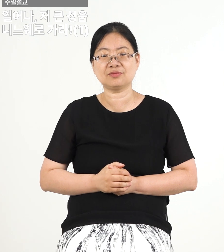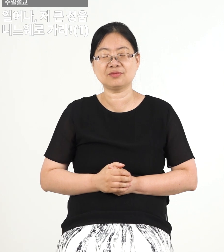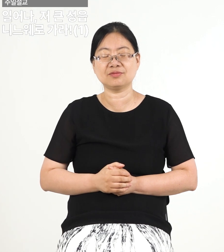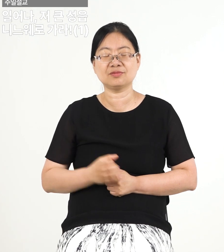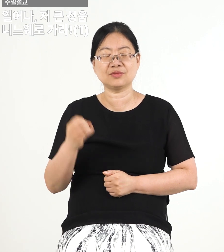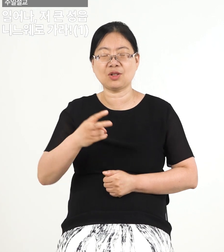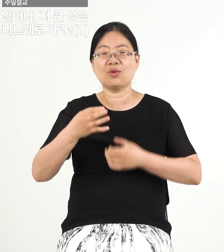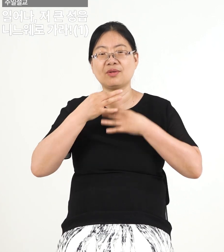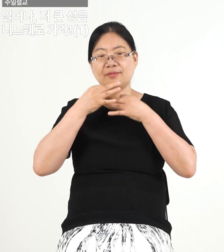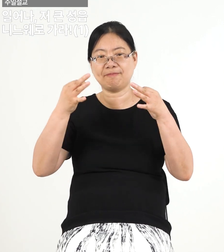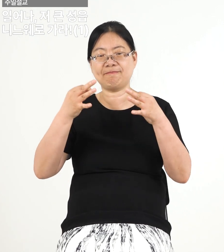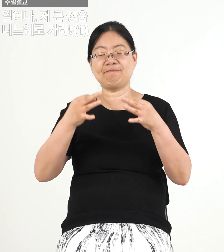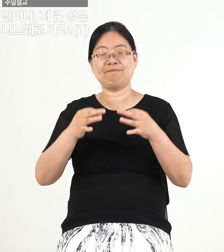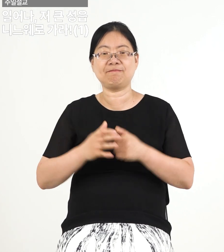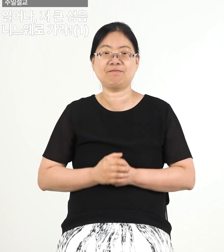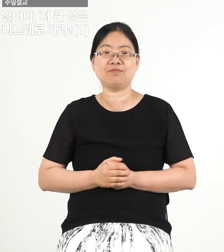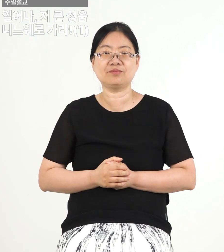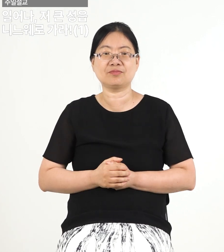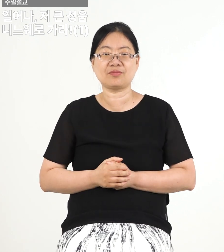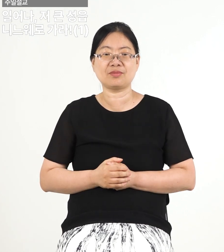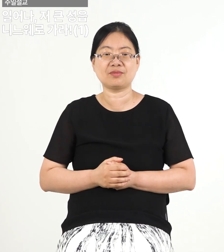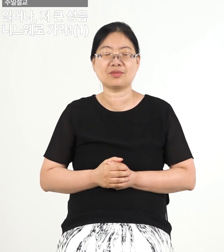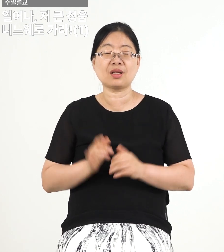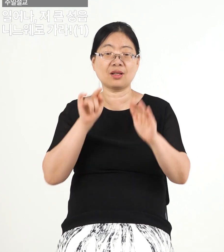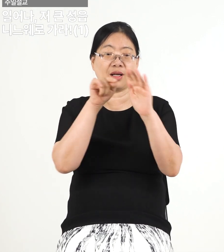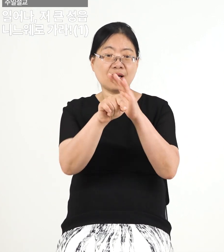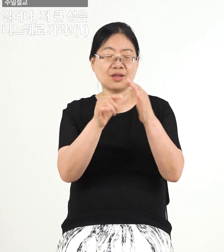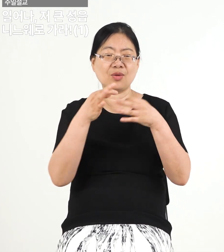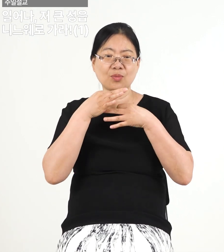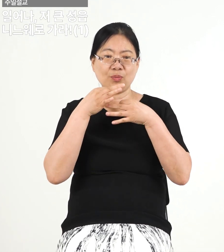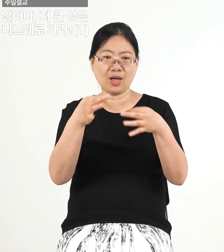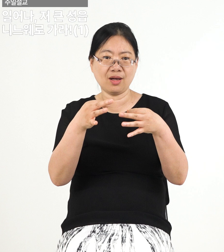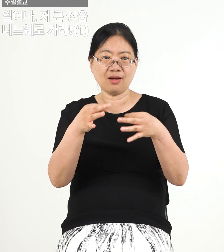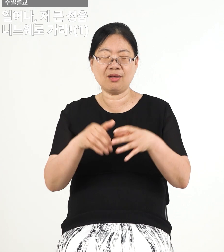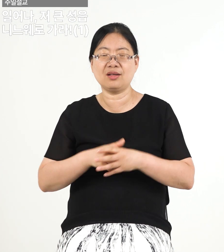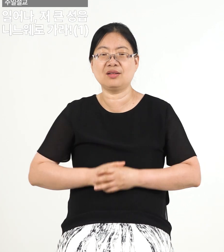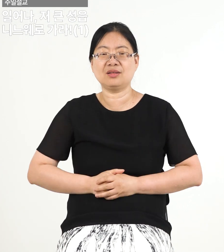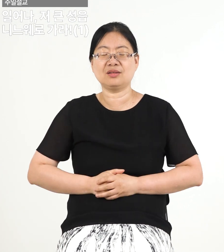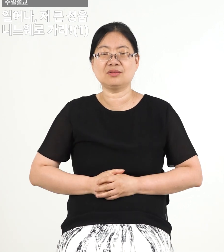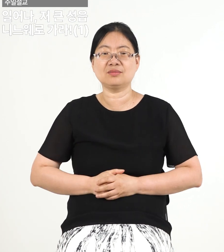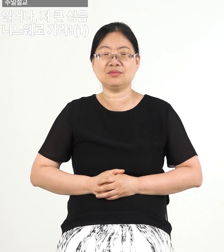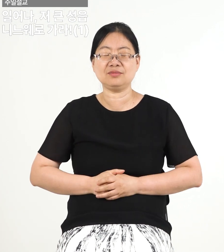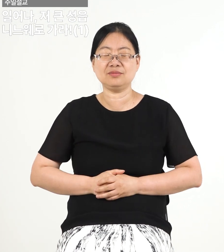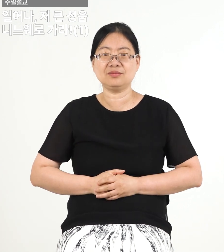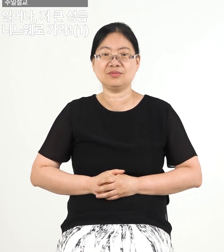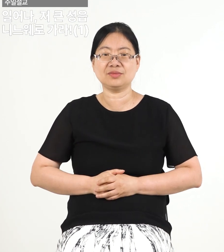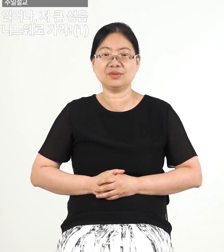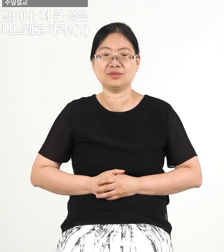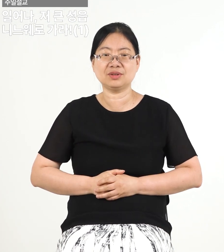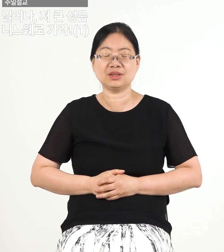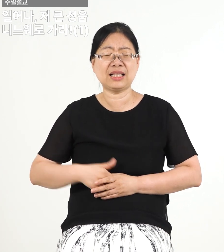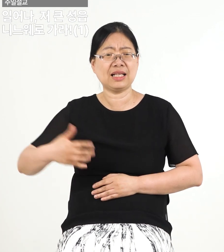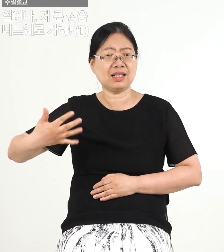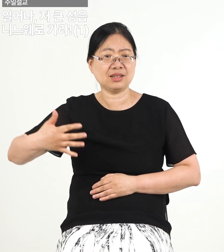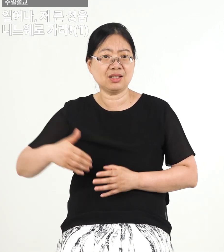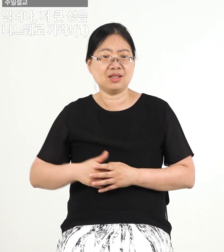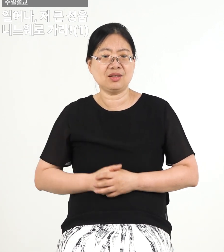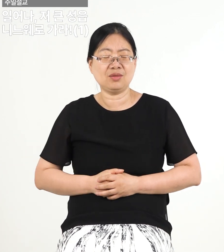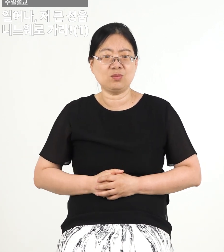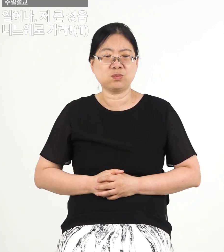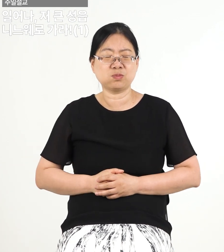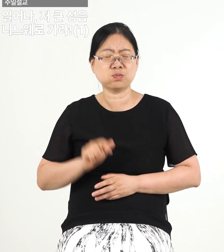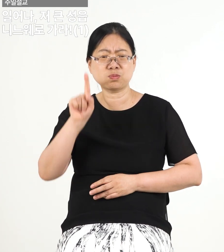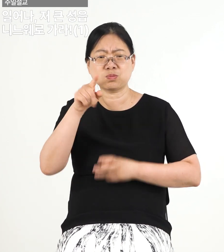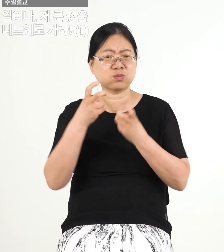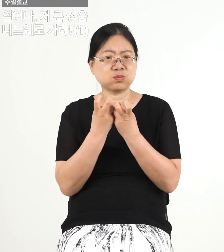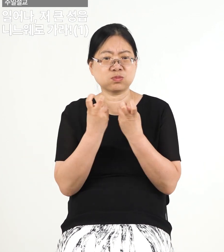외치라 그랬어요. 외치라. 가서 외치라. 자, 여러분 아직 뭘